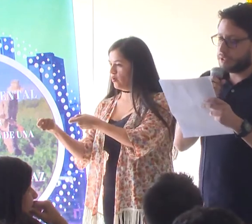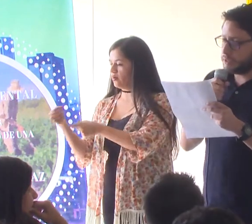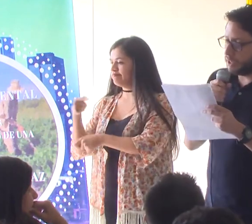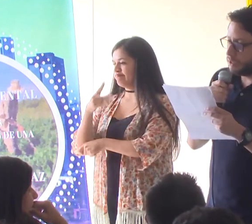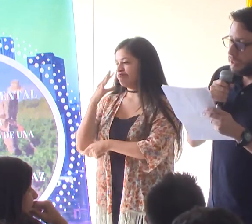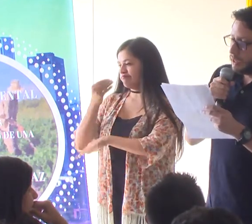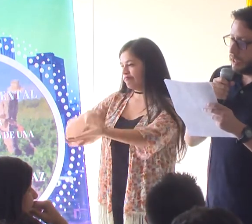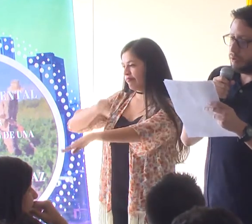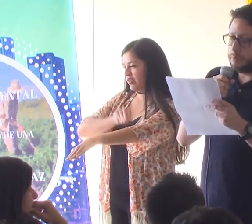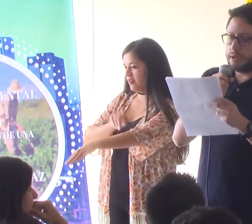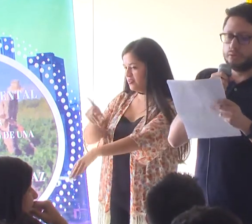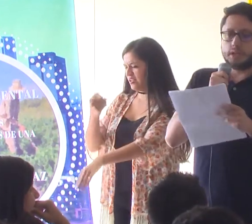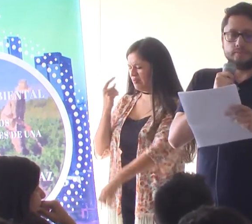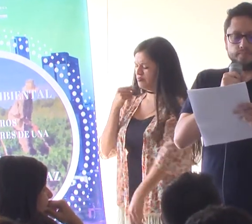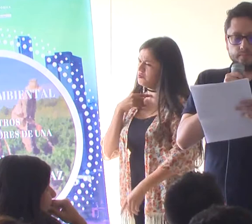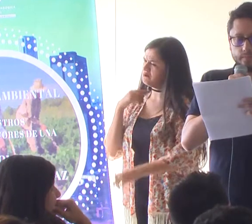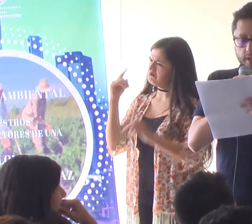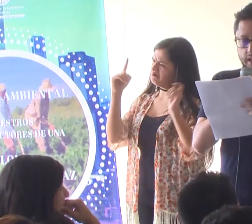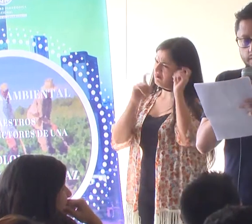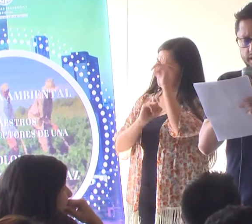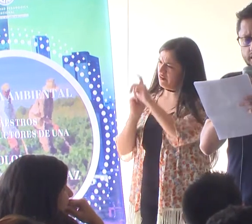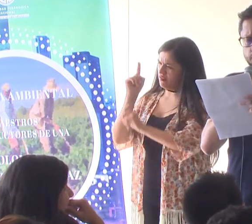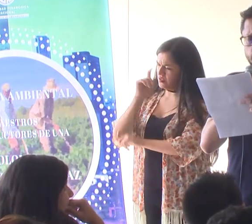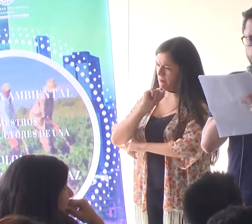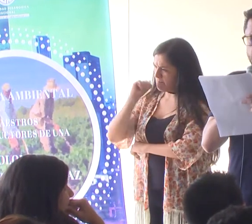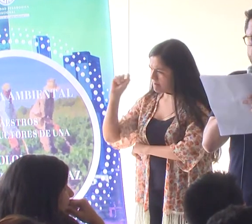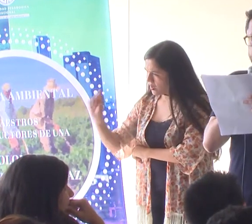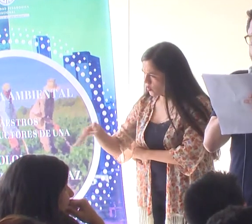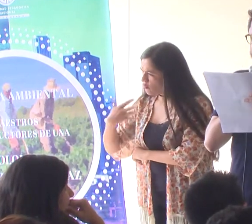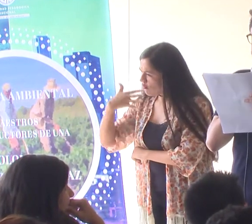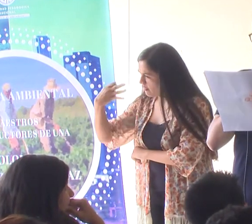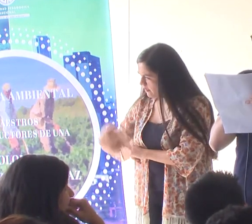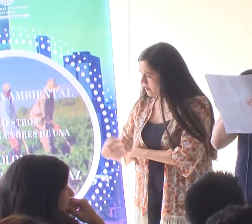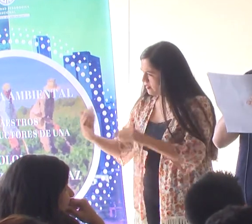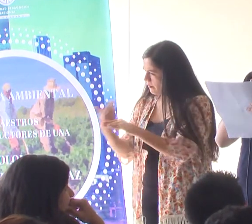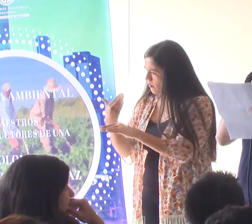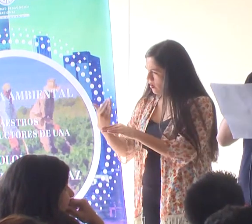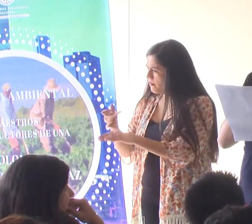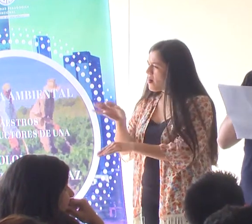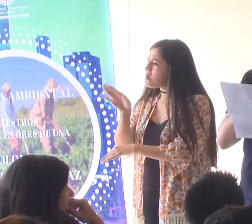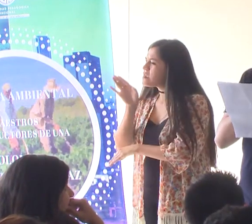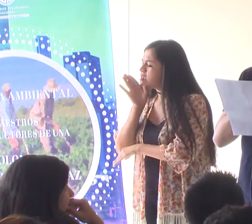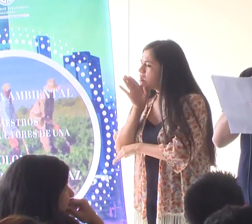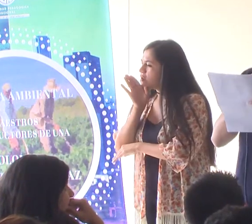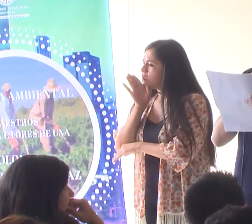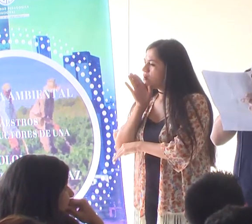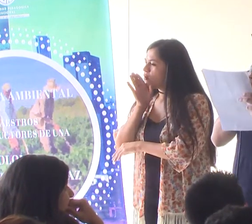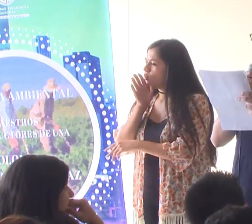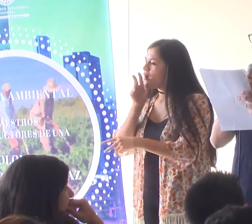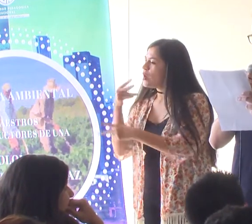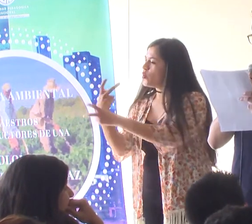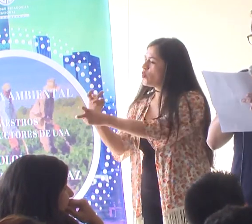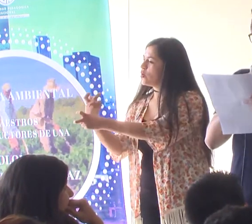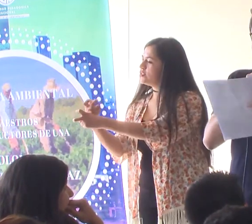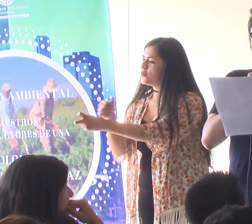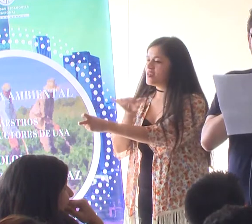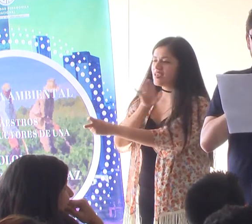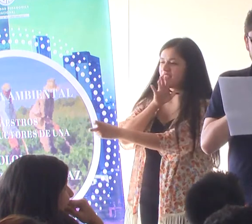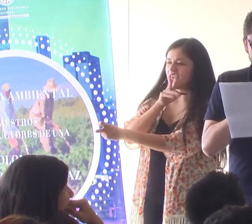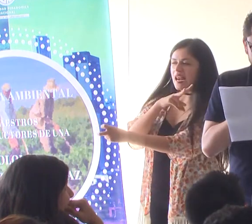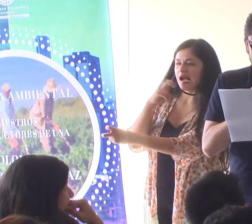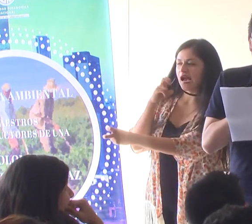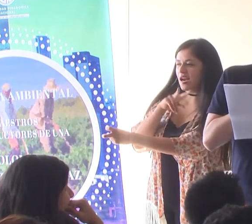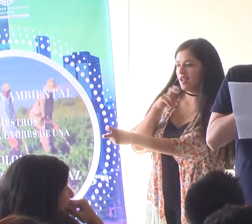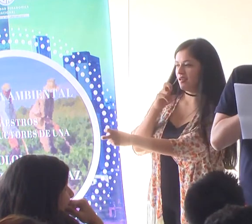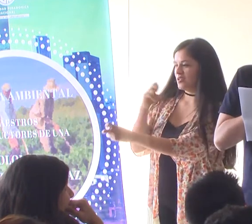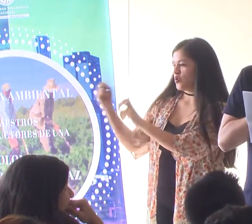podemos subestimar queda una pregunta realmente el problema es quien se queda con el hueso y quién se queda con la carne en la